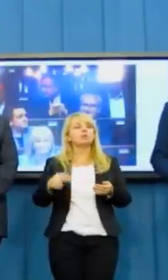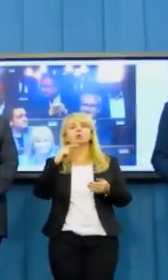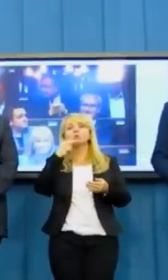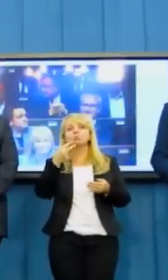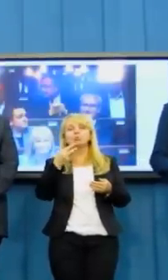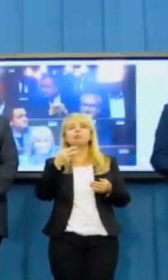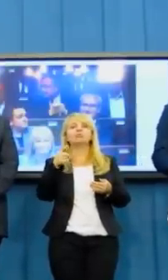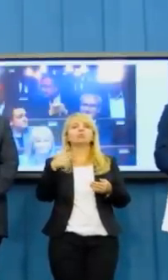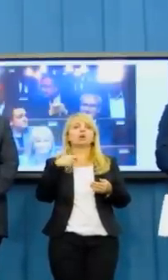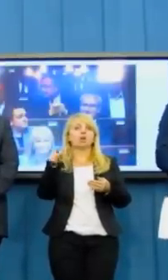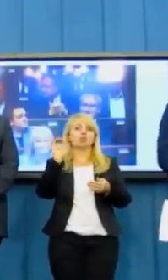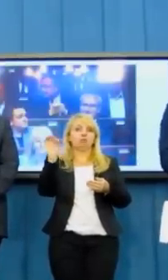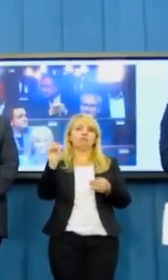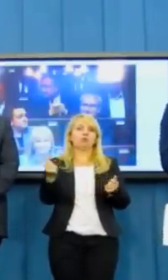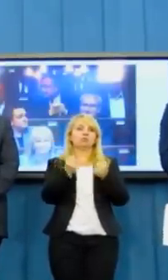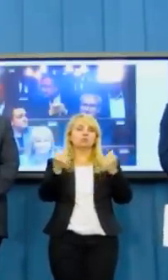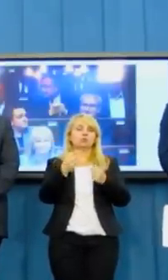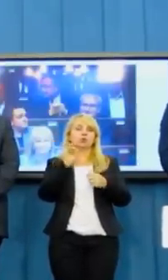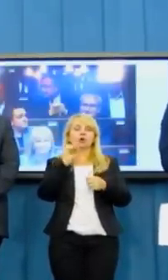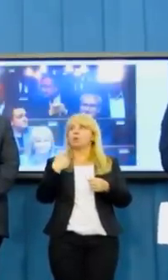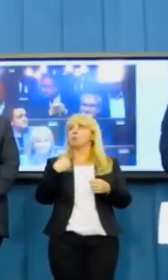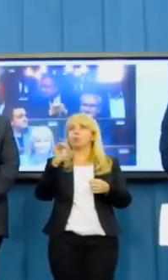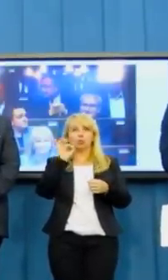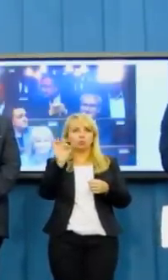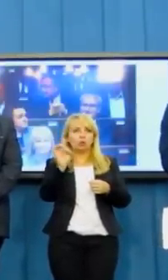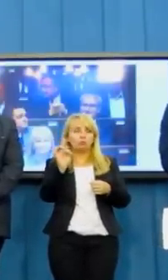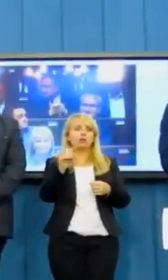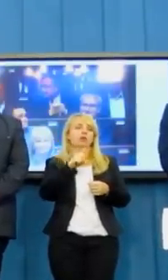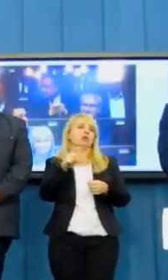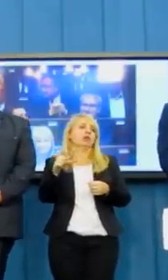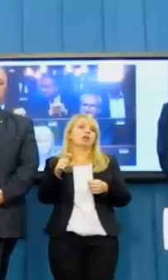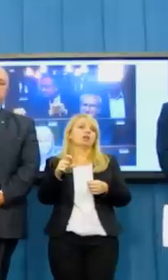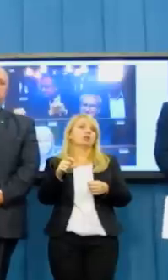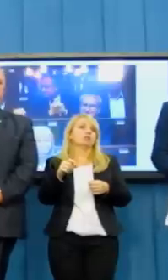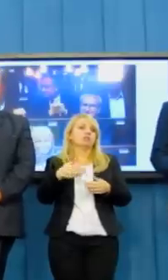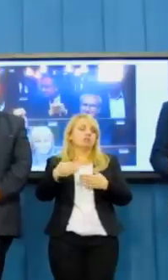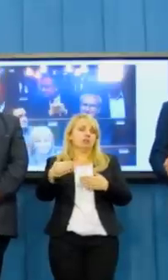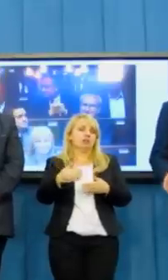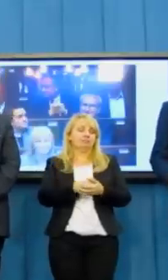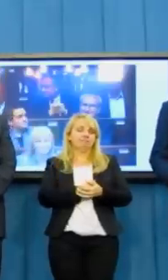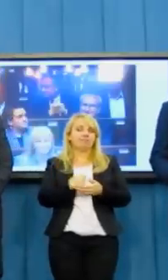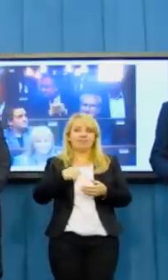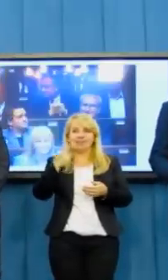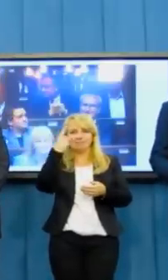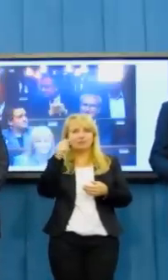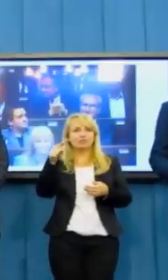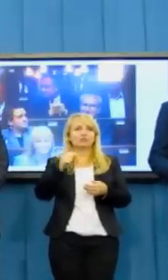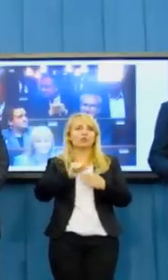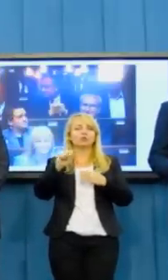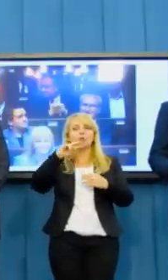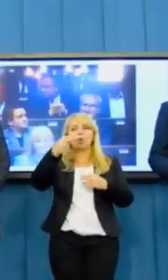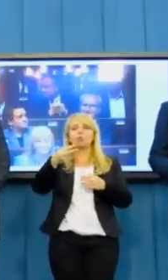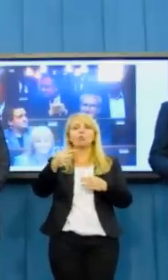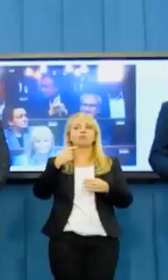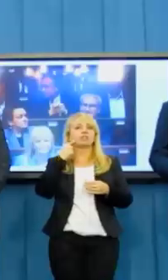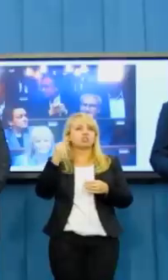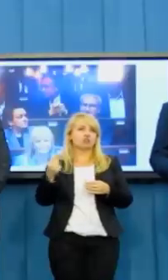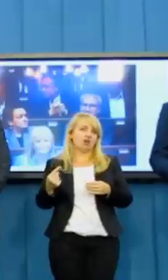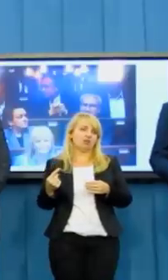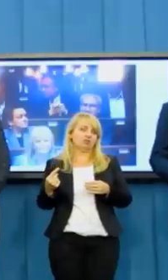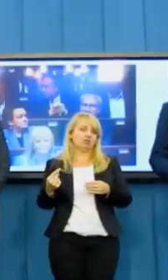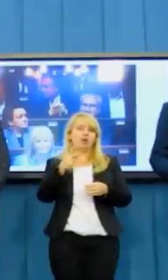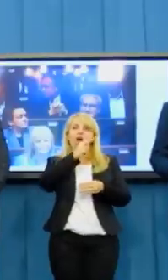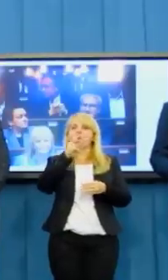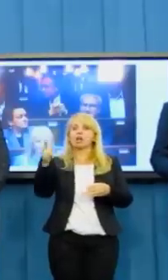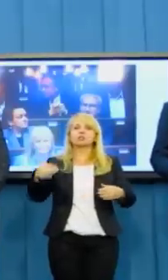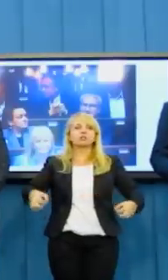były energiczne i sprawne. Dziękuję. Nie, to jest oczywiście jakaś chyba wypowiedź z gatunku żartobliwych. W każdym państwie jest tak,